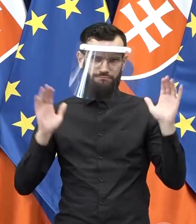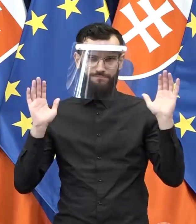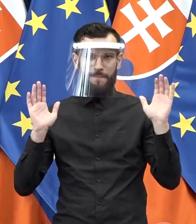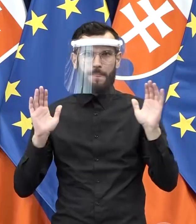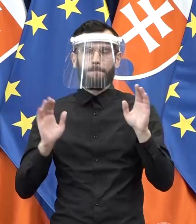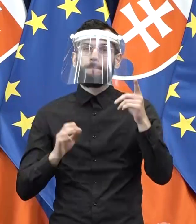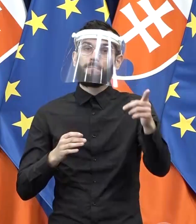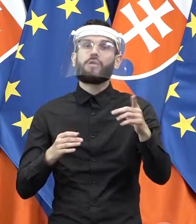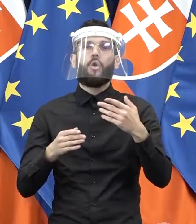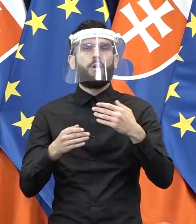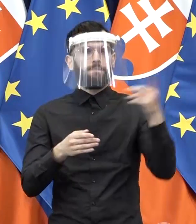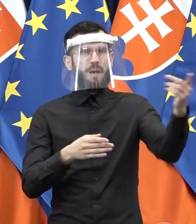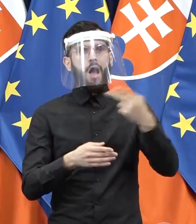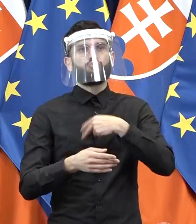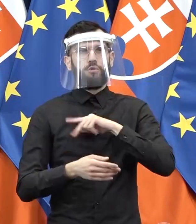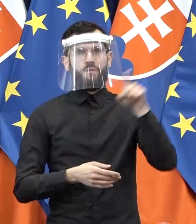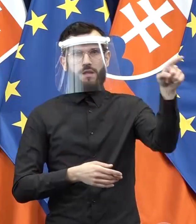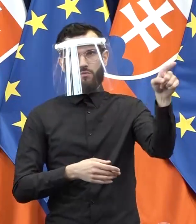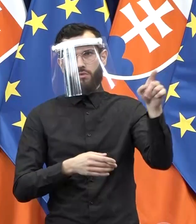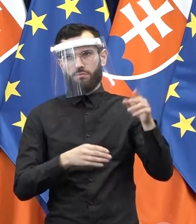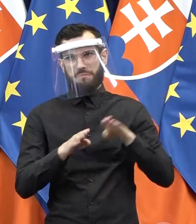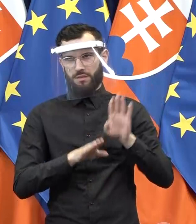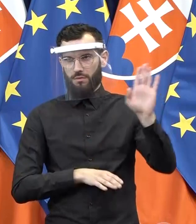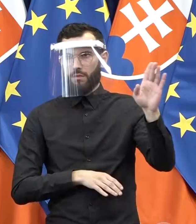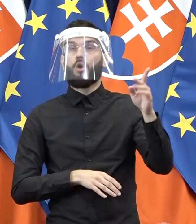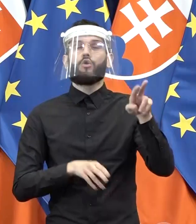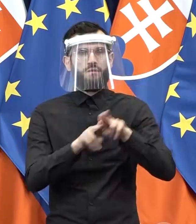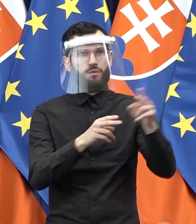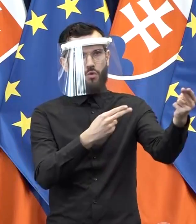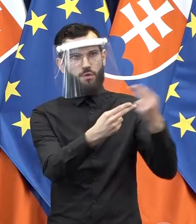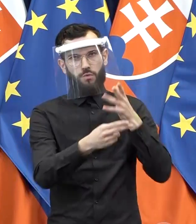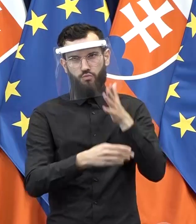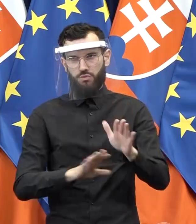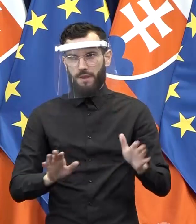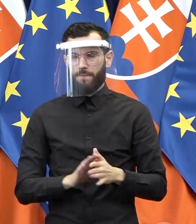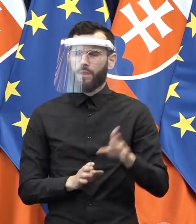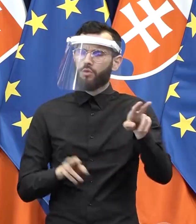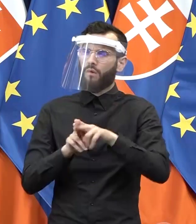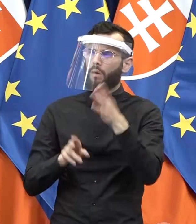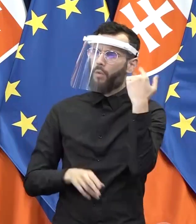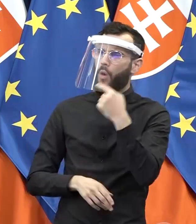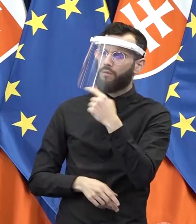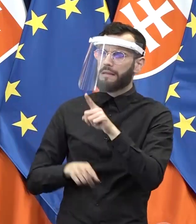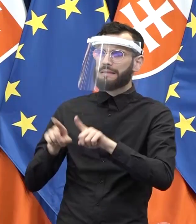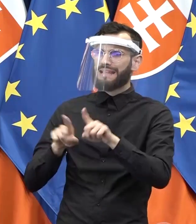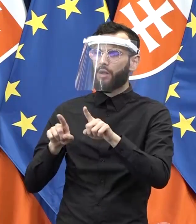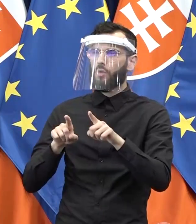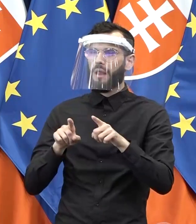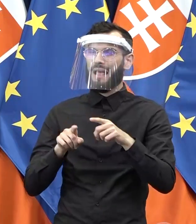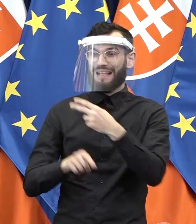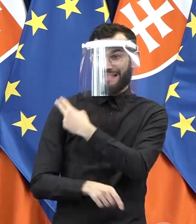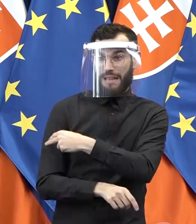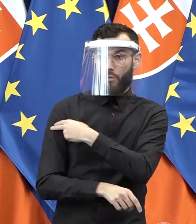Tým pádom dostali to kompetentní za úlohu a dostaneme kompetentnú odpoveď. Vy ste hovorili o tom, že v niektorých nemocnicách by mali